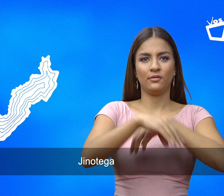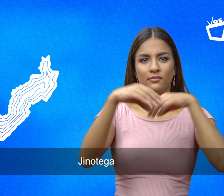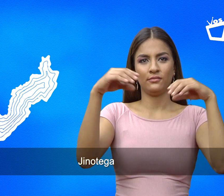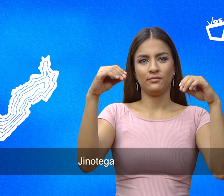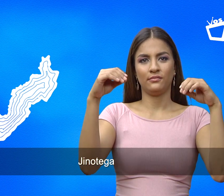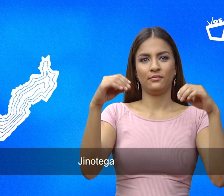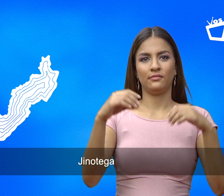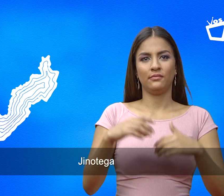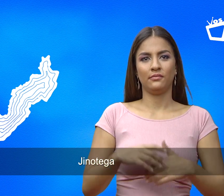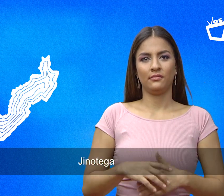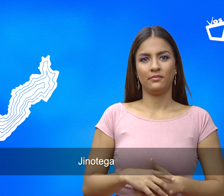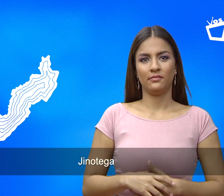y no tenga